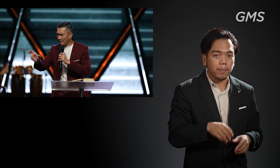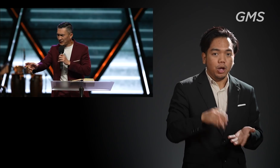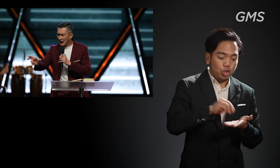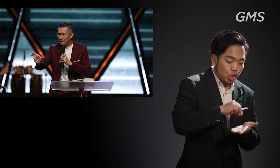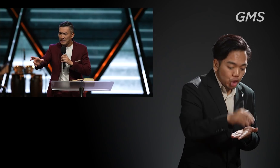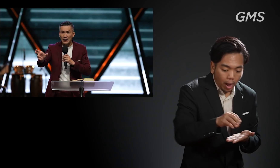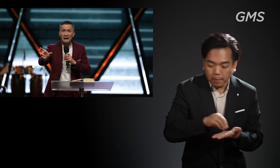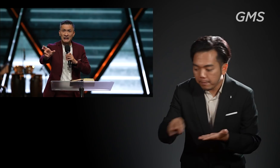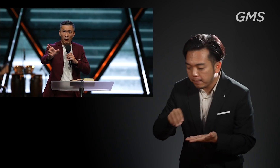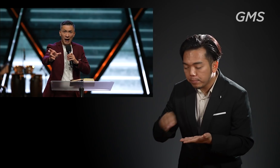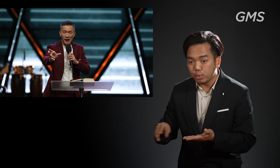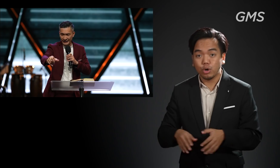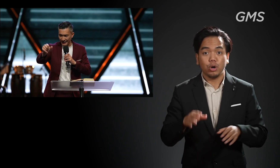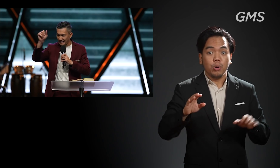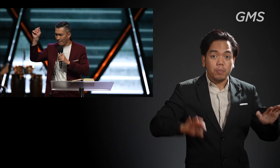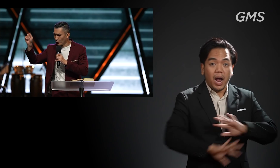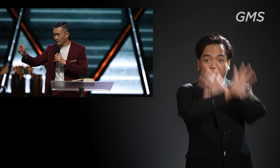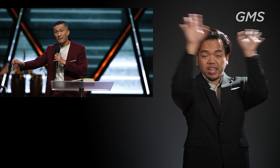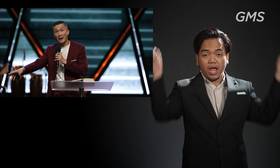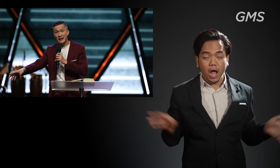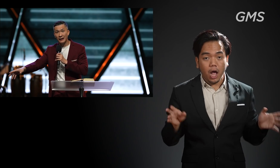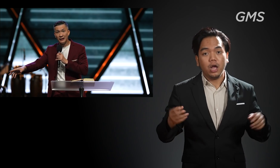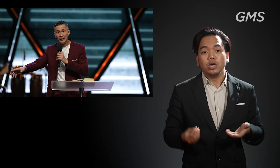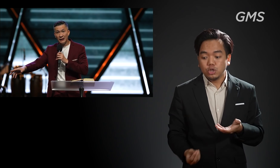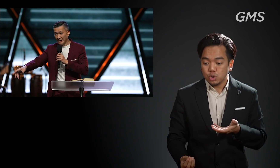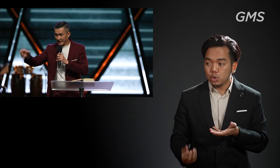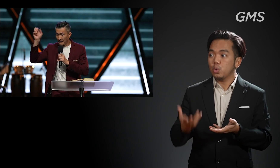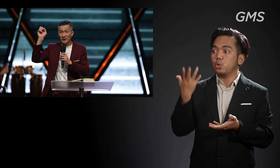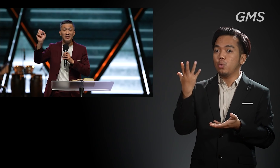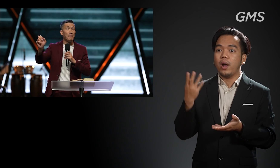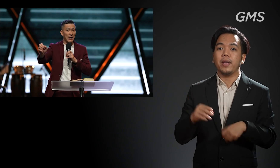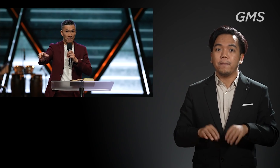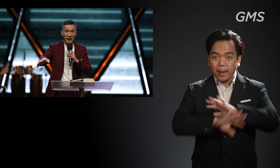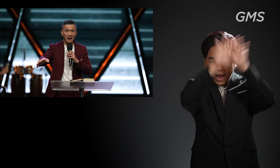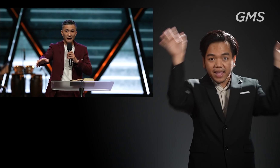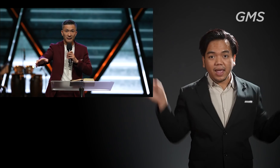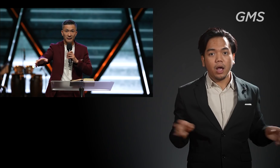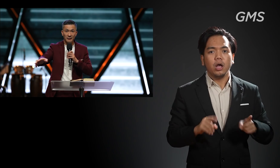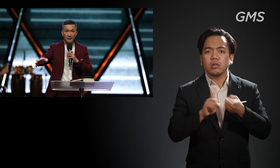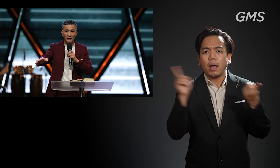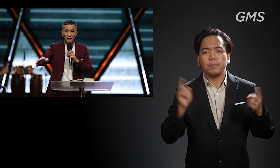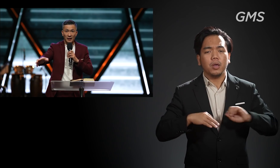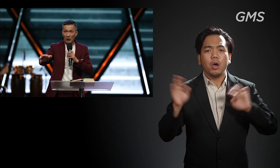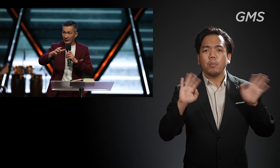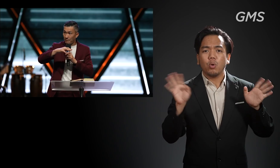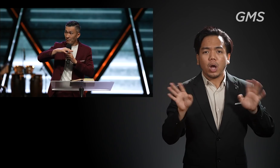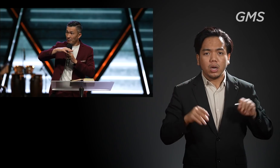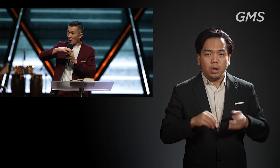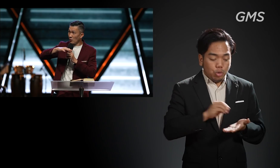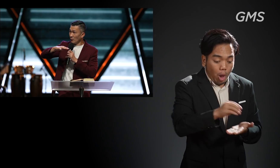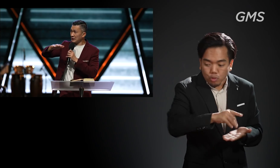Itu sudah ada petakan-petakan di sawah. Di sini tabur berapa banyak, di sini bijinya berapa. Kalau